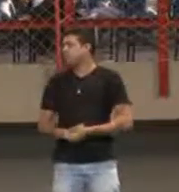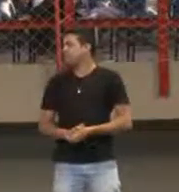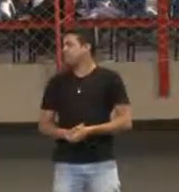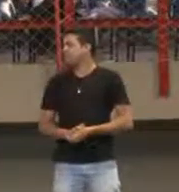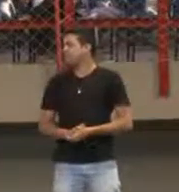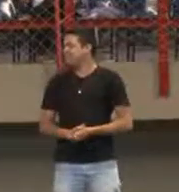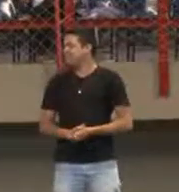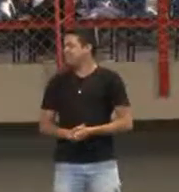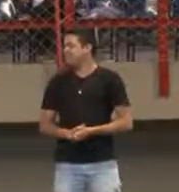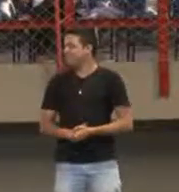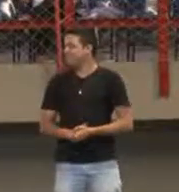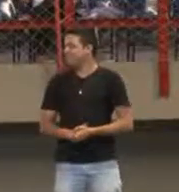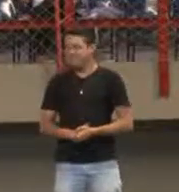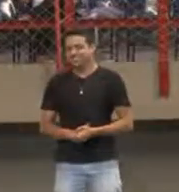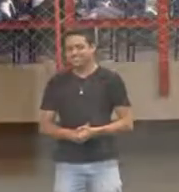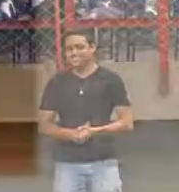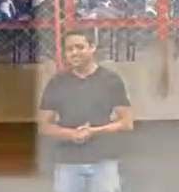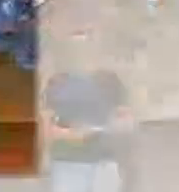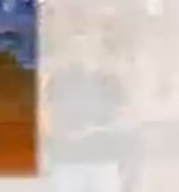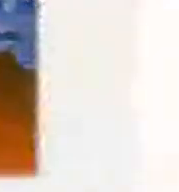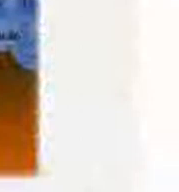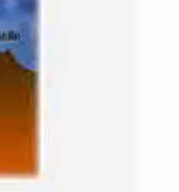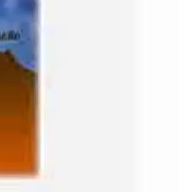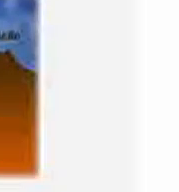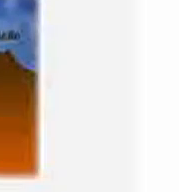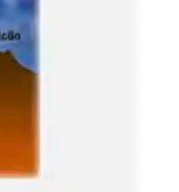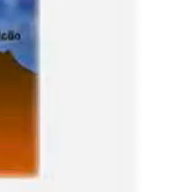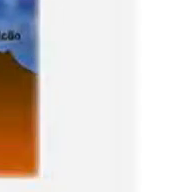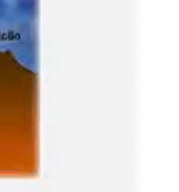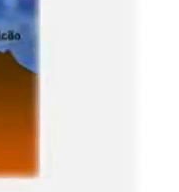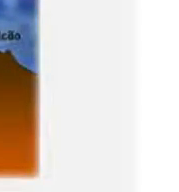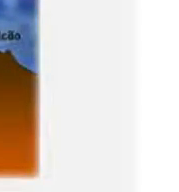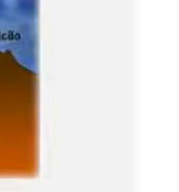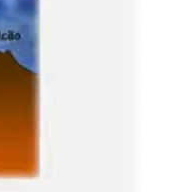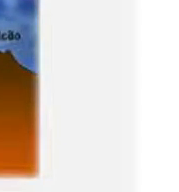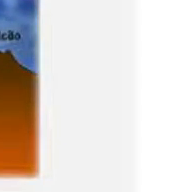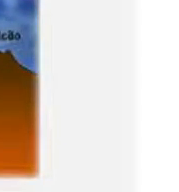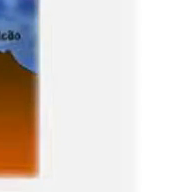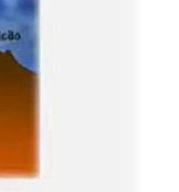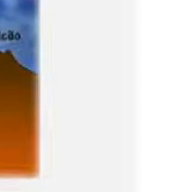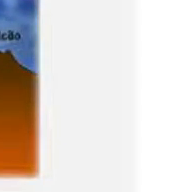Até o final. Vai dar certo, vai dar certo. Energia geotérmica. Energia geotérmica.